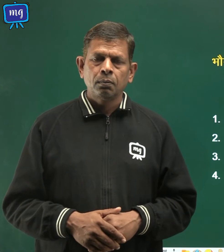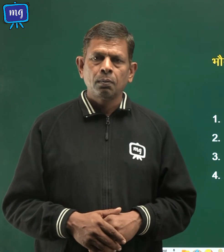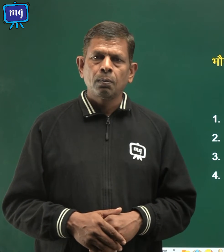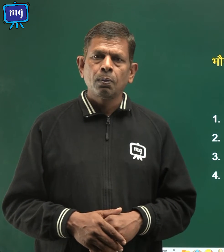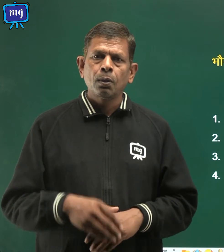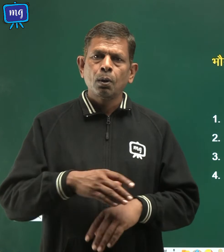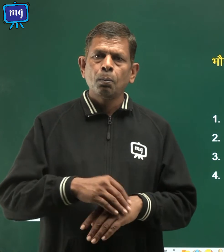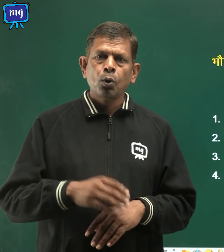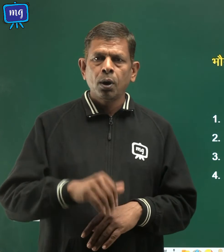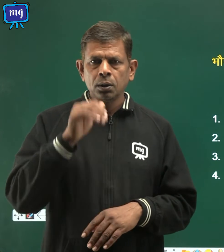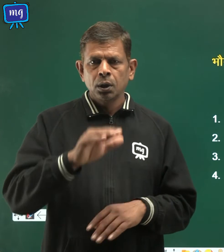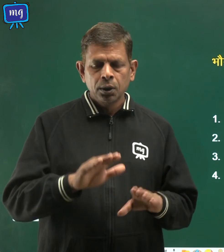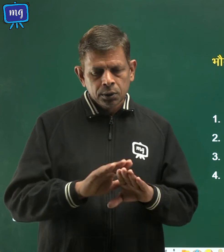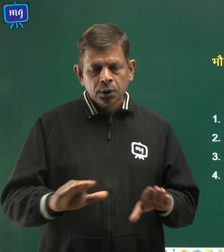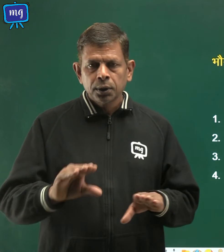भौमजल स्तर की कमी